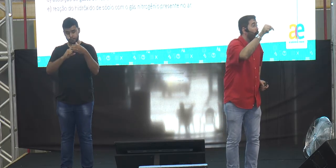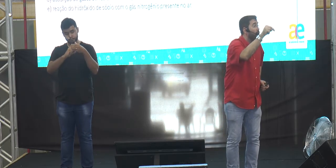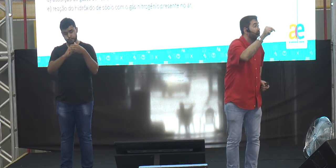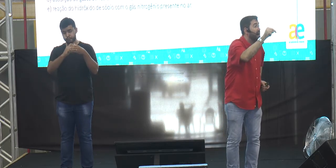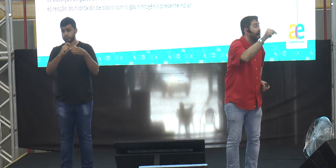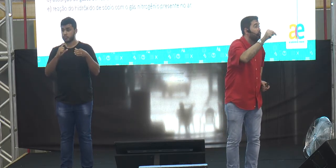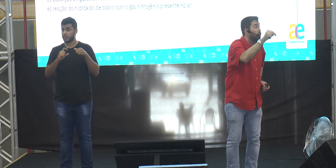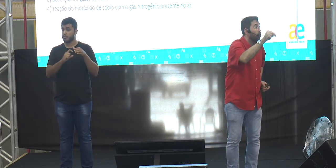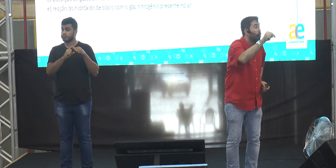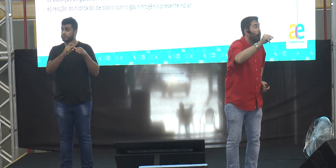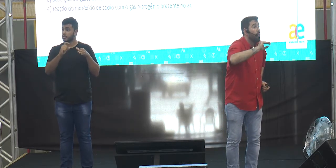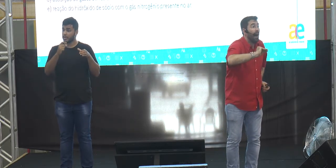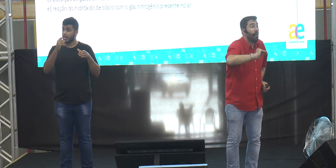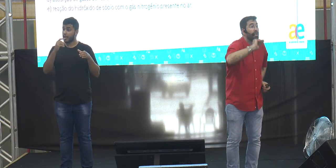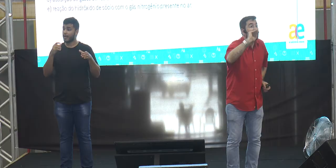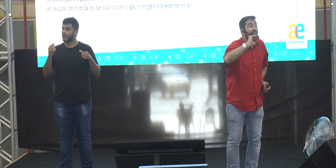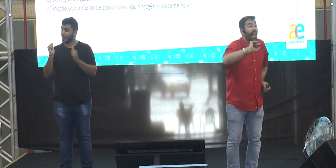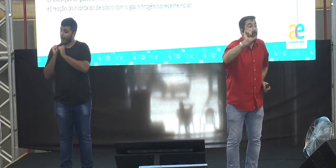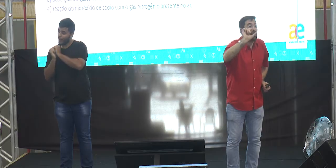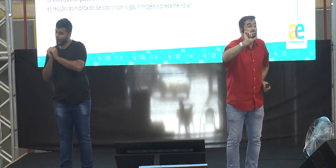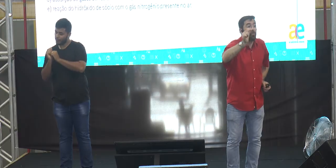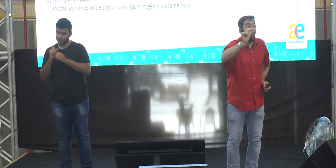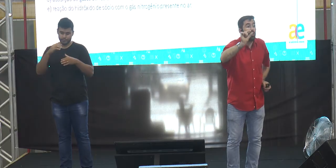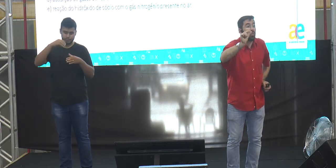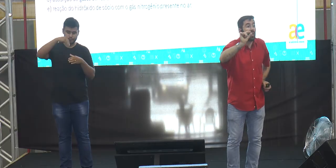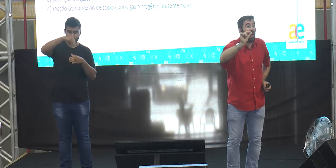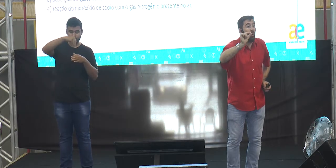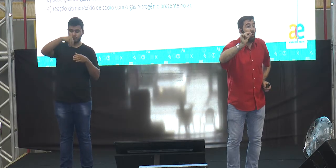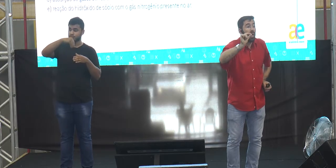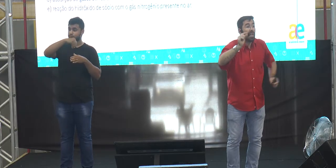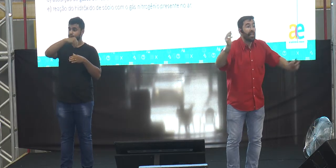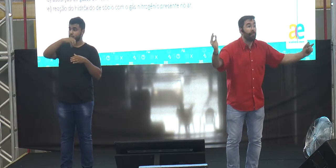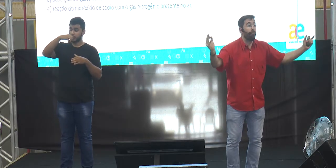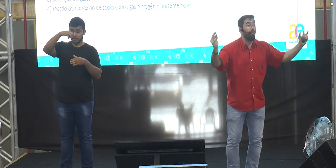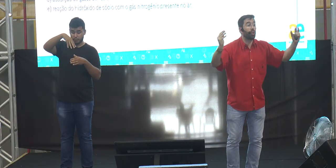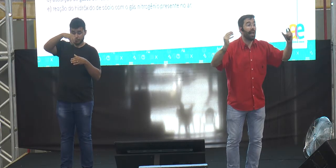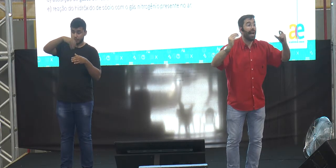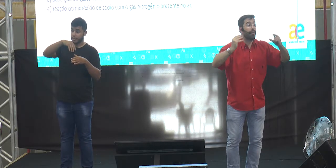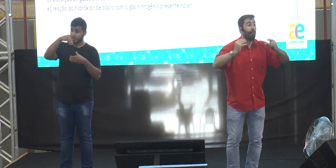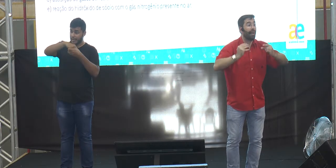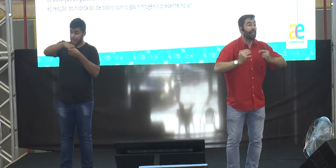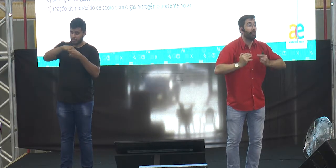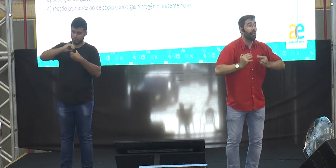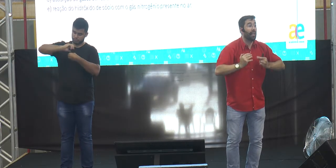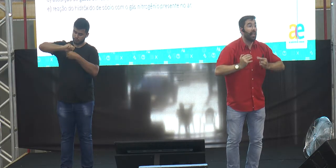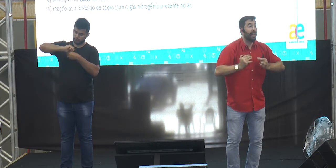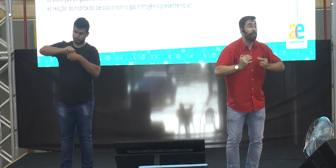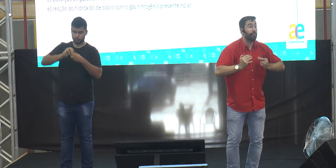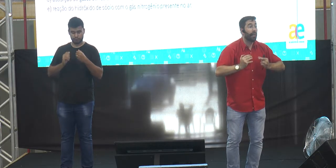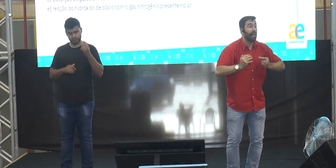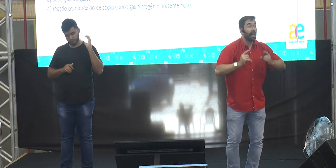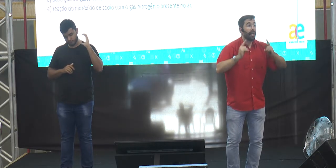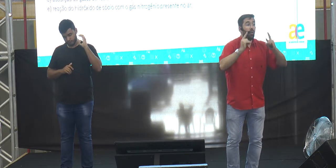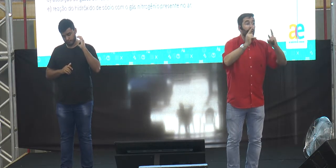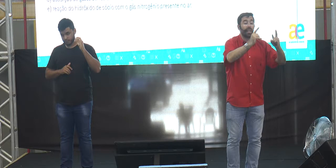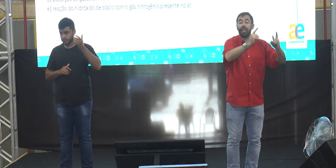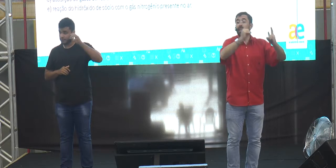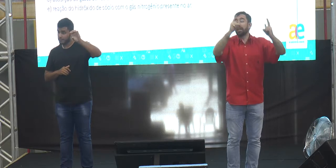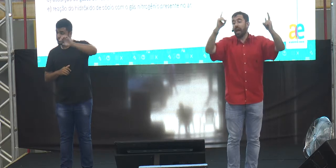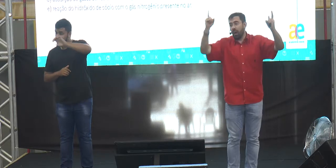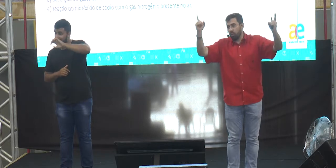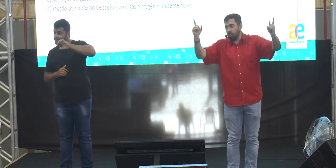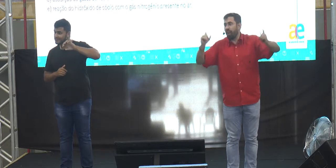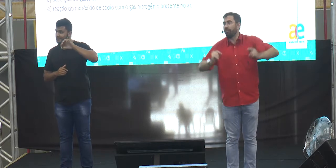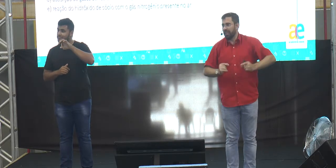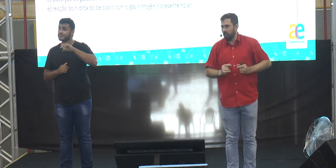quando tem arroz dentro, o arroz quebra esses bolos de sal e puxa a água para dentro dele. Coisa